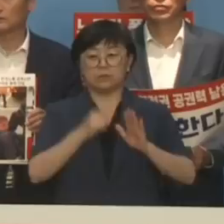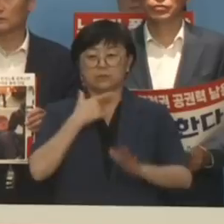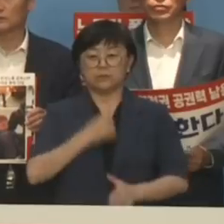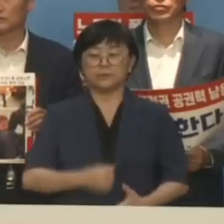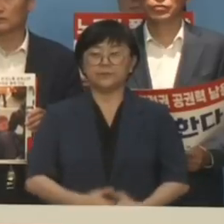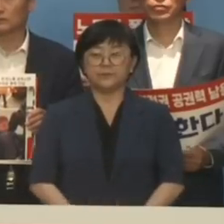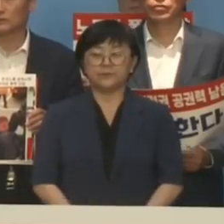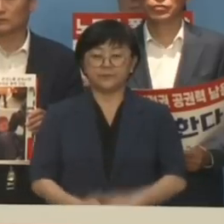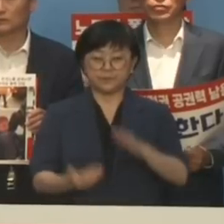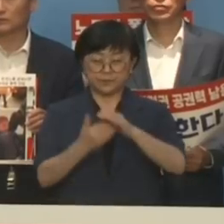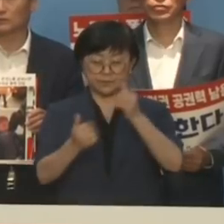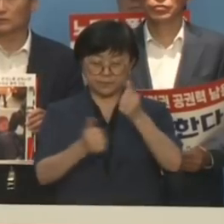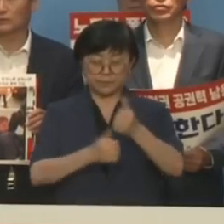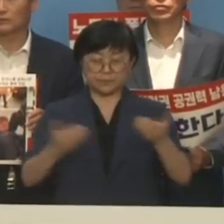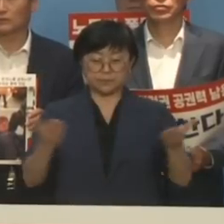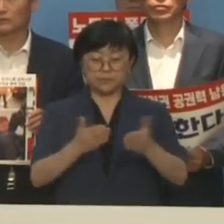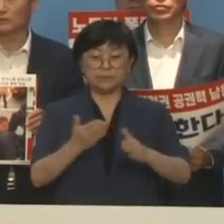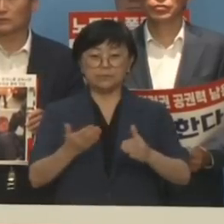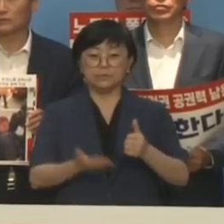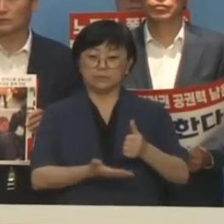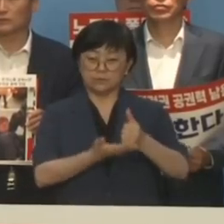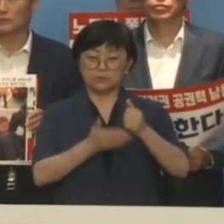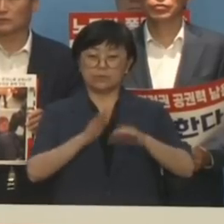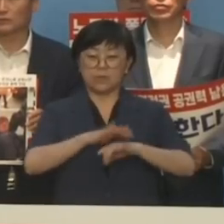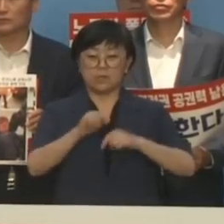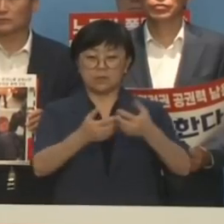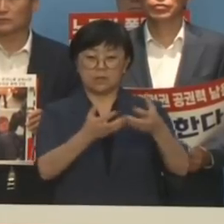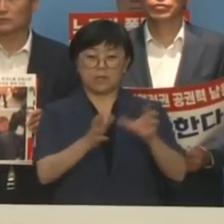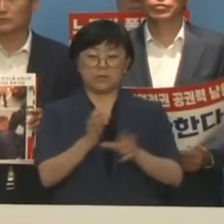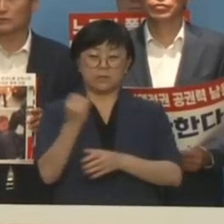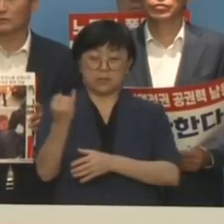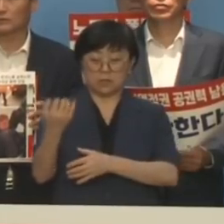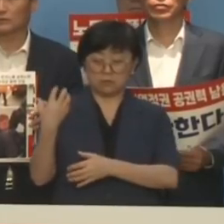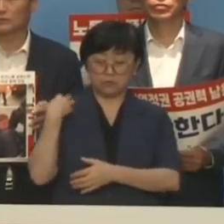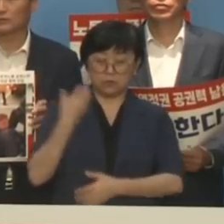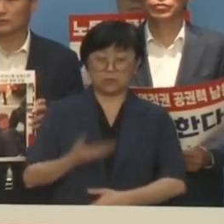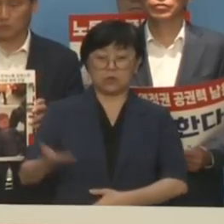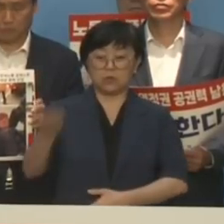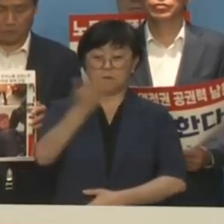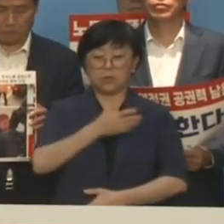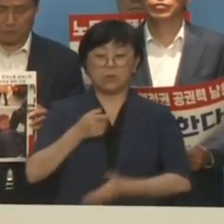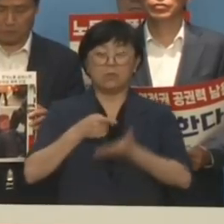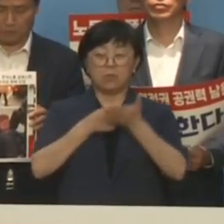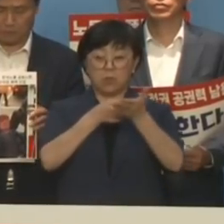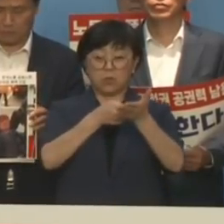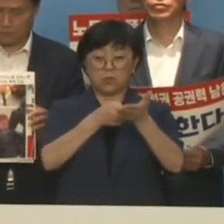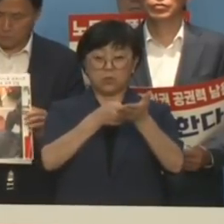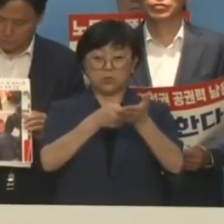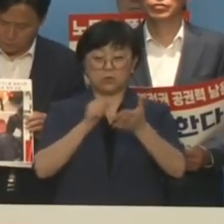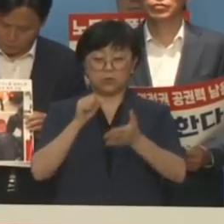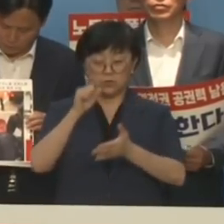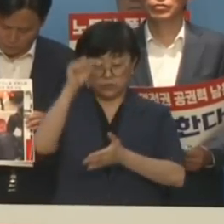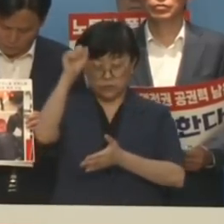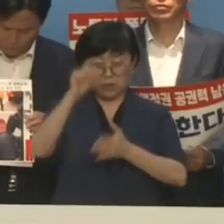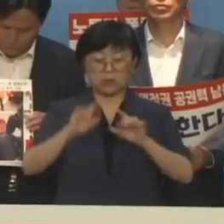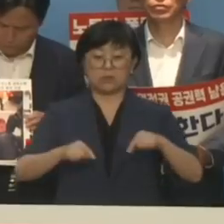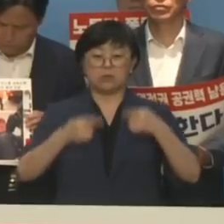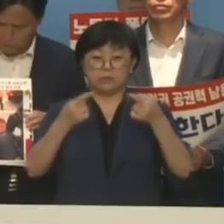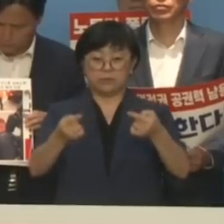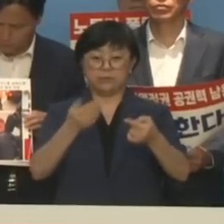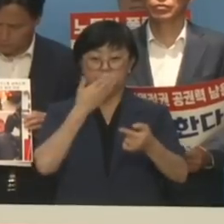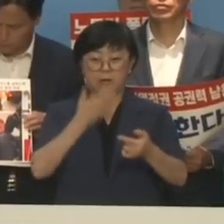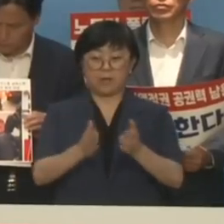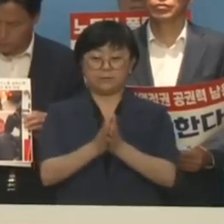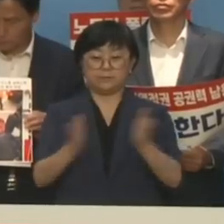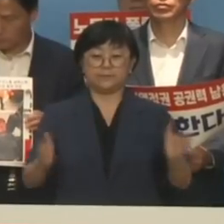합니다. 최고위원으로서 노동존중실천단 단장으로서 오늘 여러분께 그것을 보고드리고 투쟁 전선에